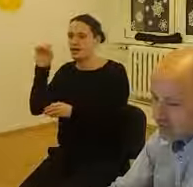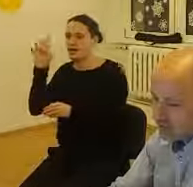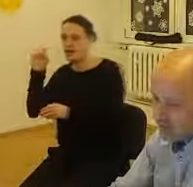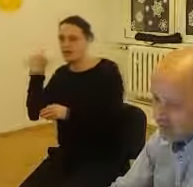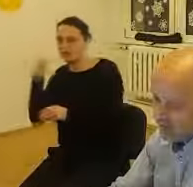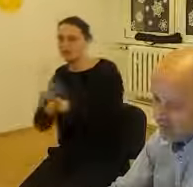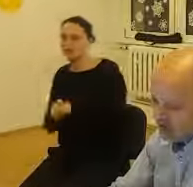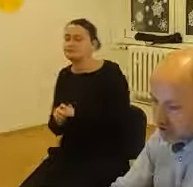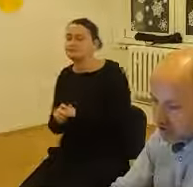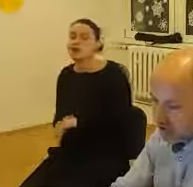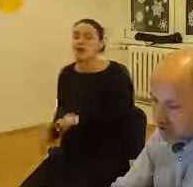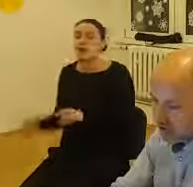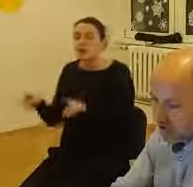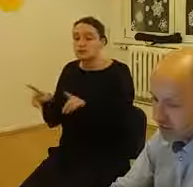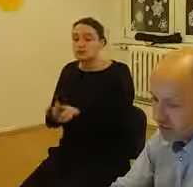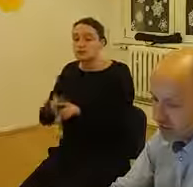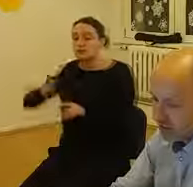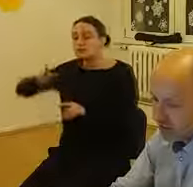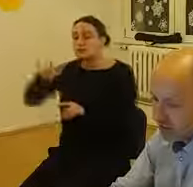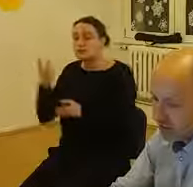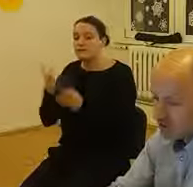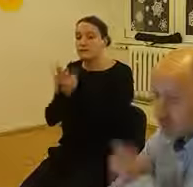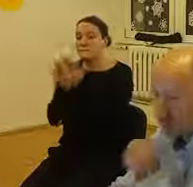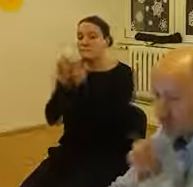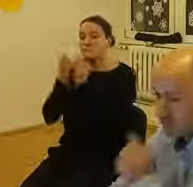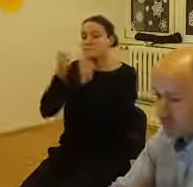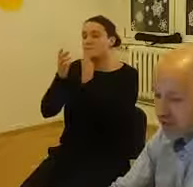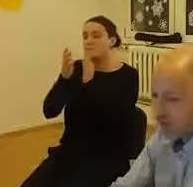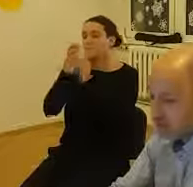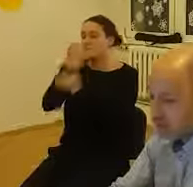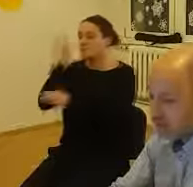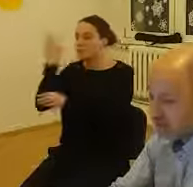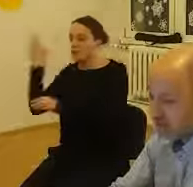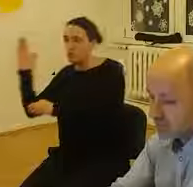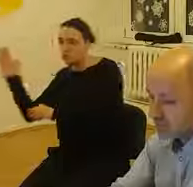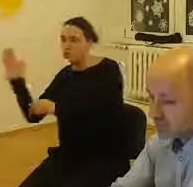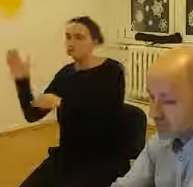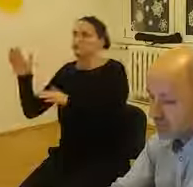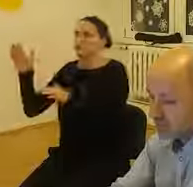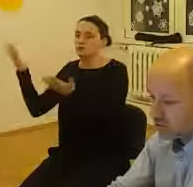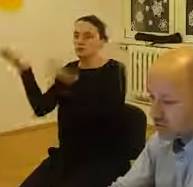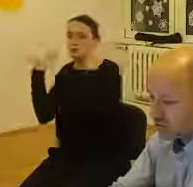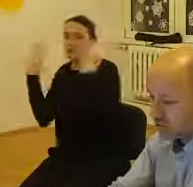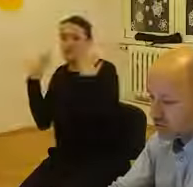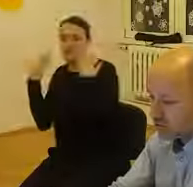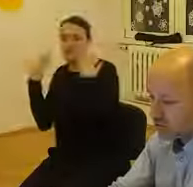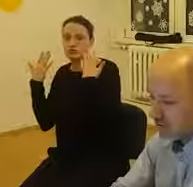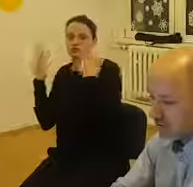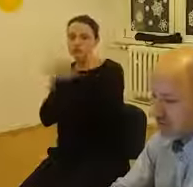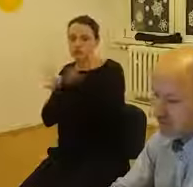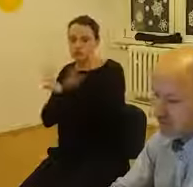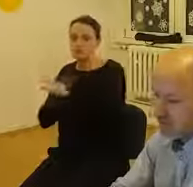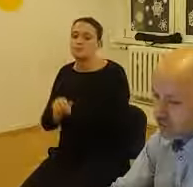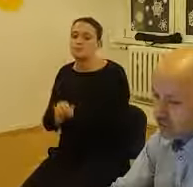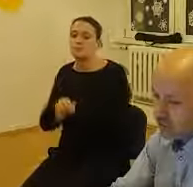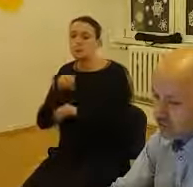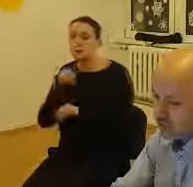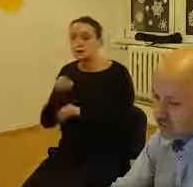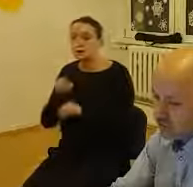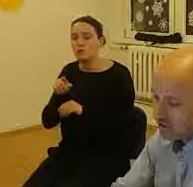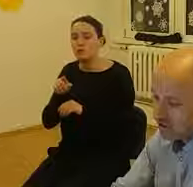Zostały zakupione dwie biblioteczki plenerowe. Jedna znajduje się tutaj na Jagiellońskiej między kościołem a przychodnią.